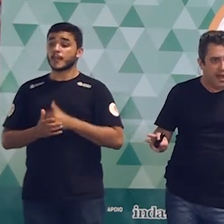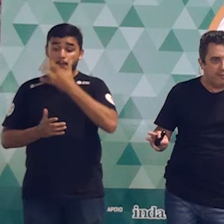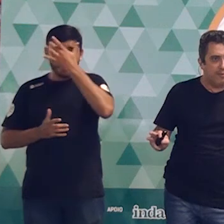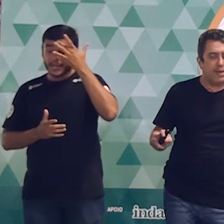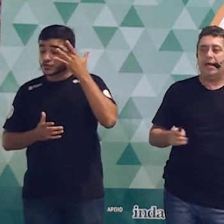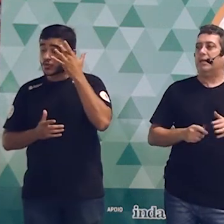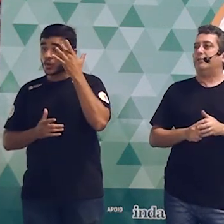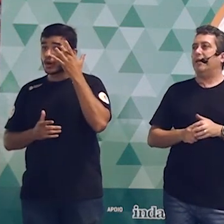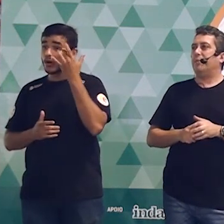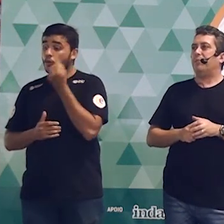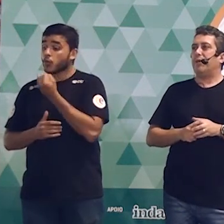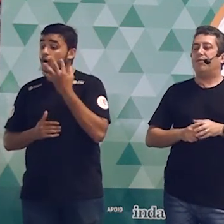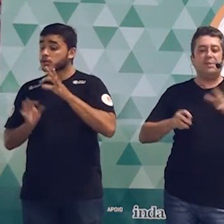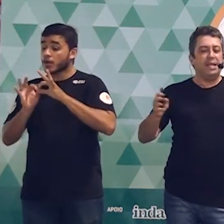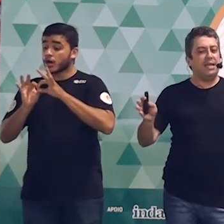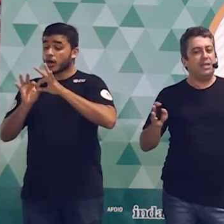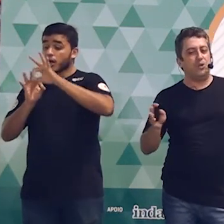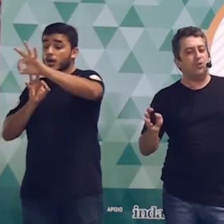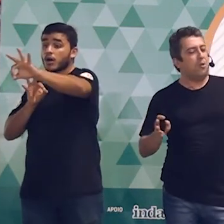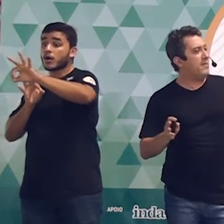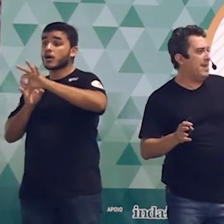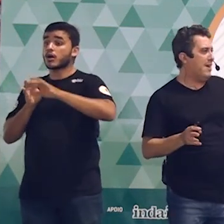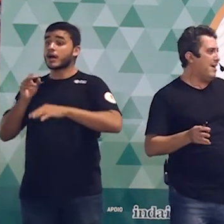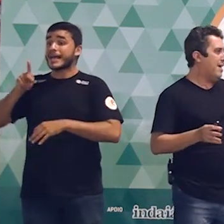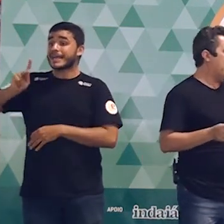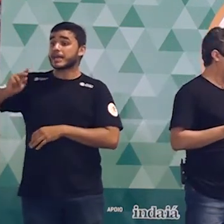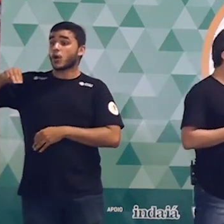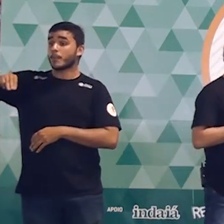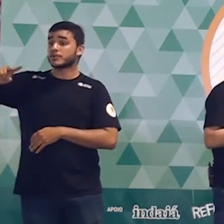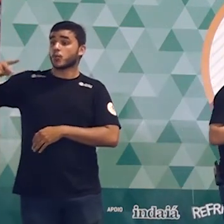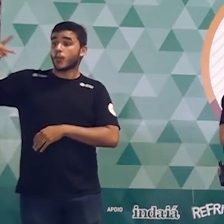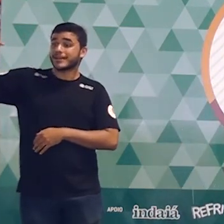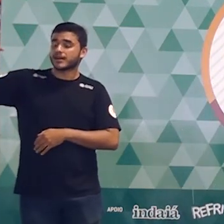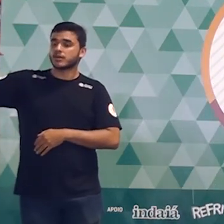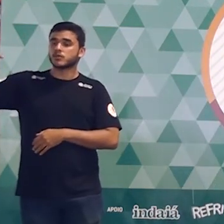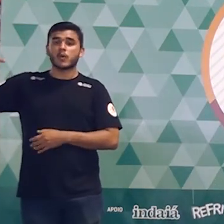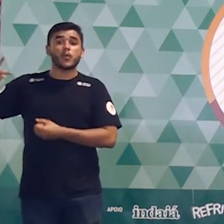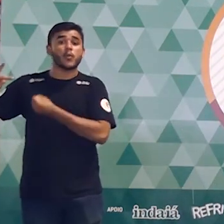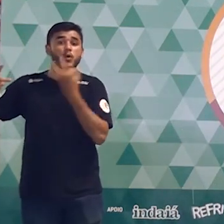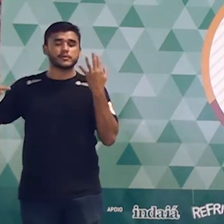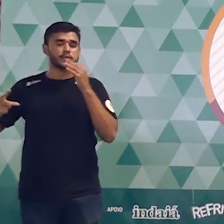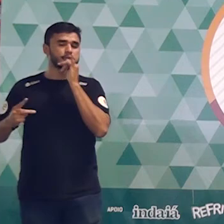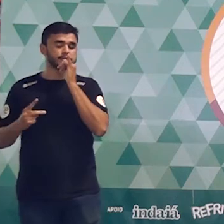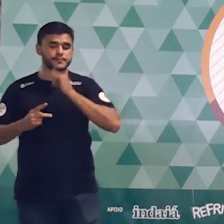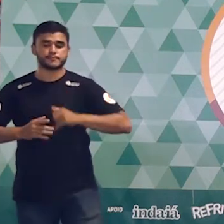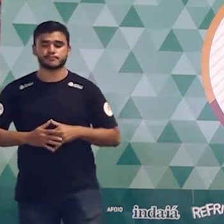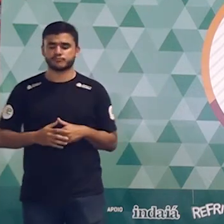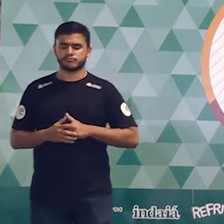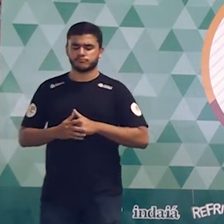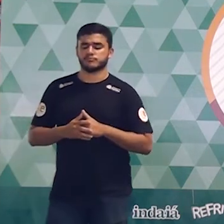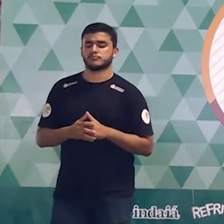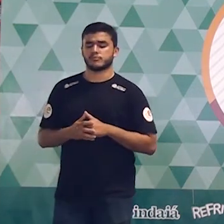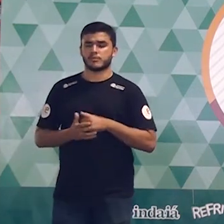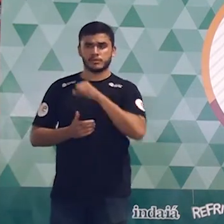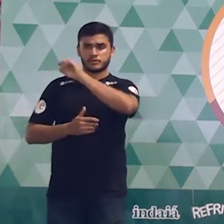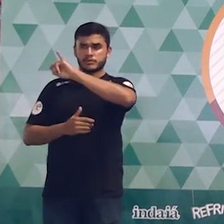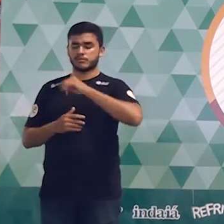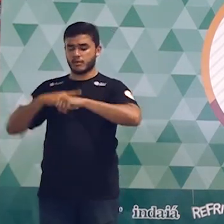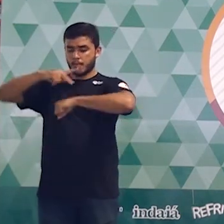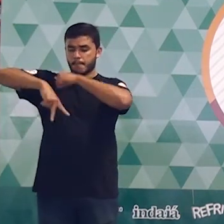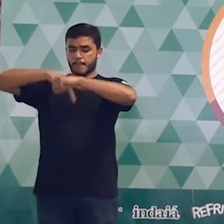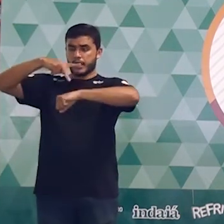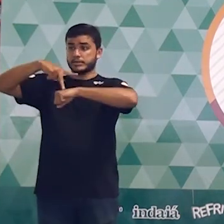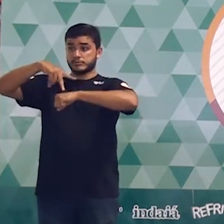quilômetro quadrado, certo? Vamos entender isso de uma maneira mais direta. Então, quer dizer que se eu tiver um